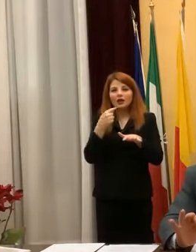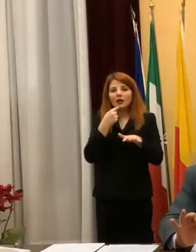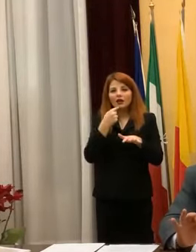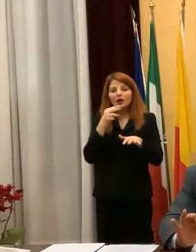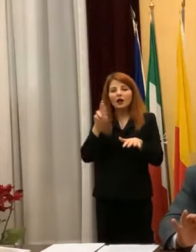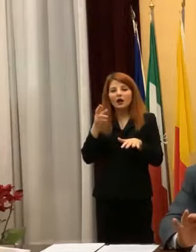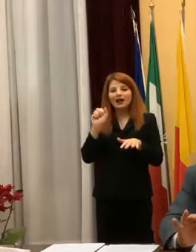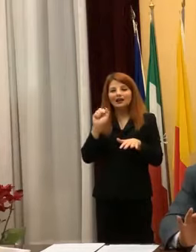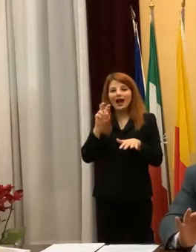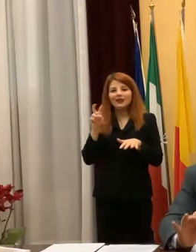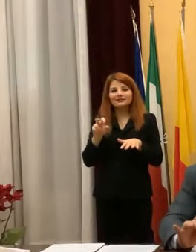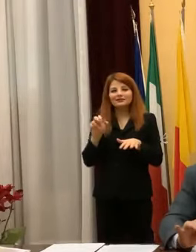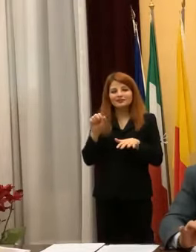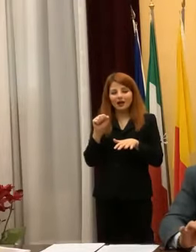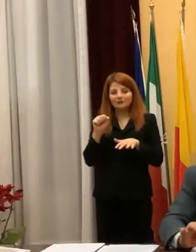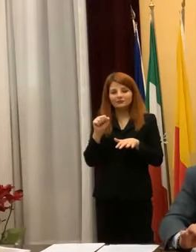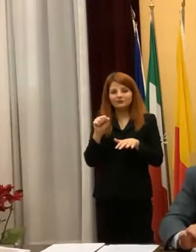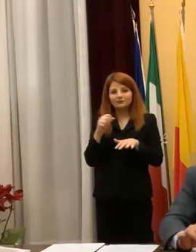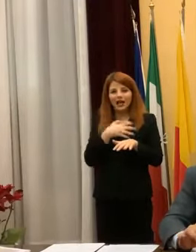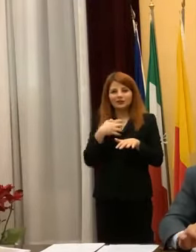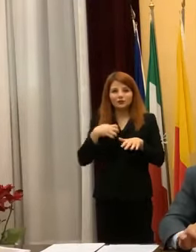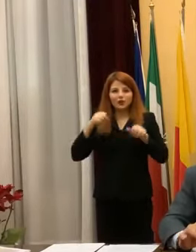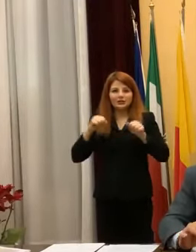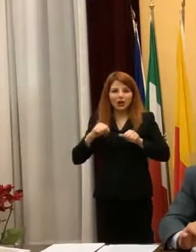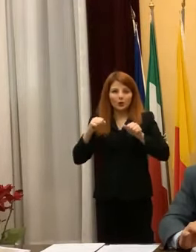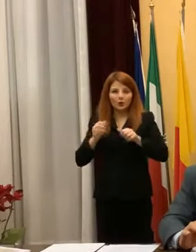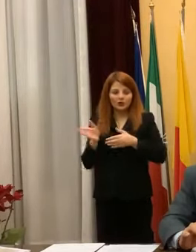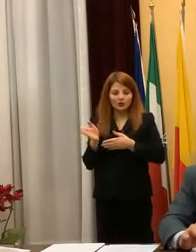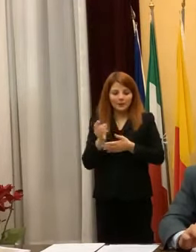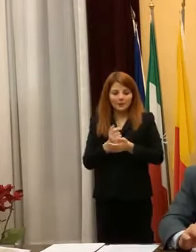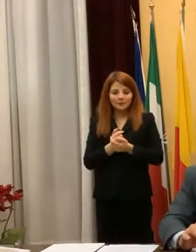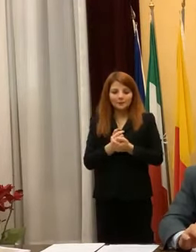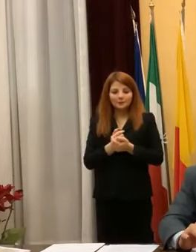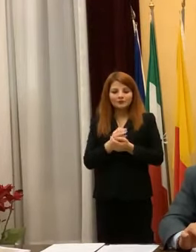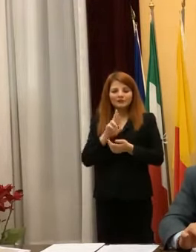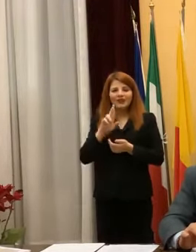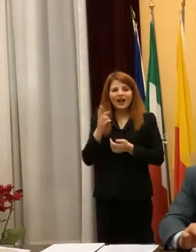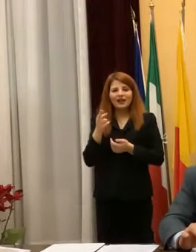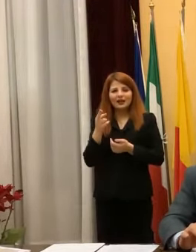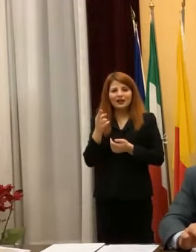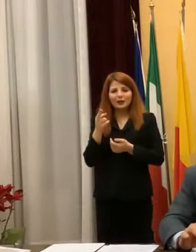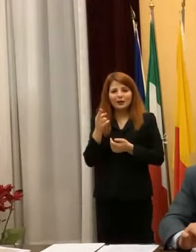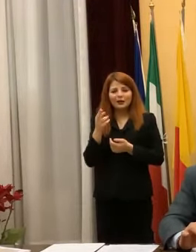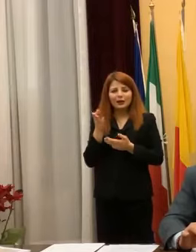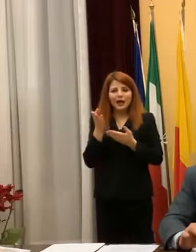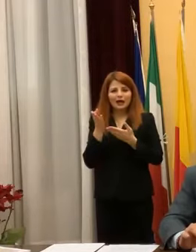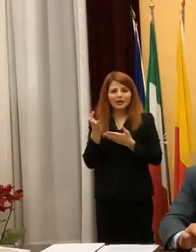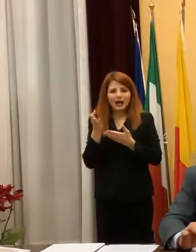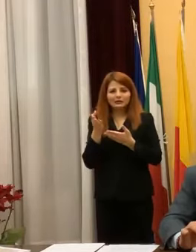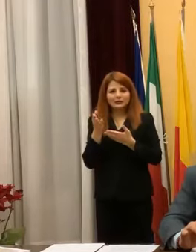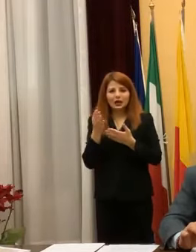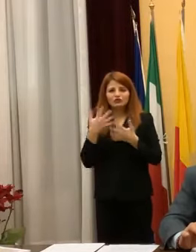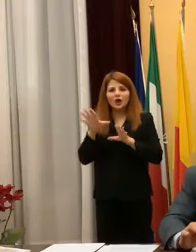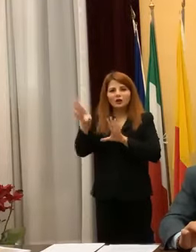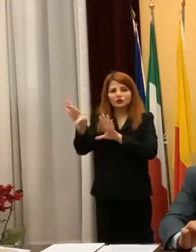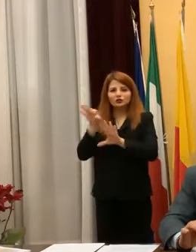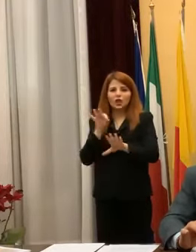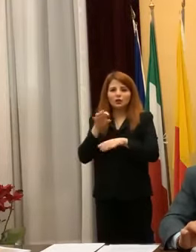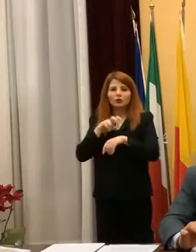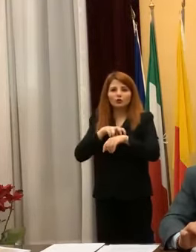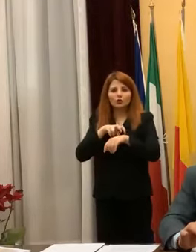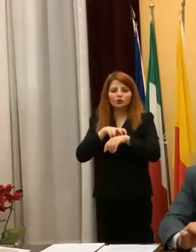ve lo potete andare a verificare, ha nominato l'assessore Razza il dottor Giuseppe